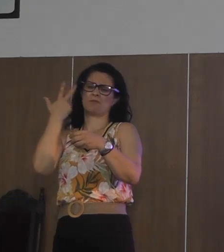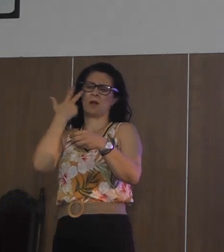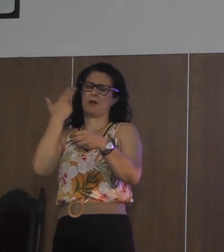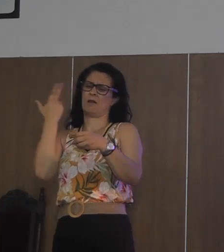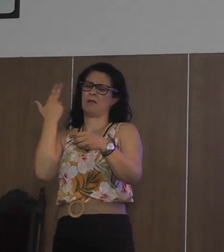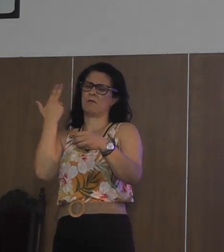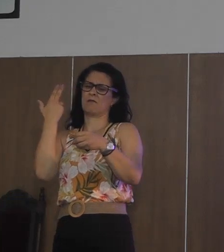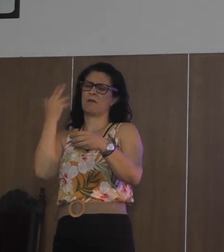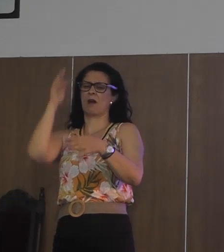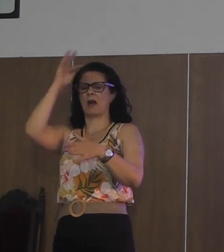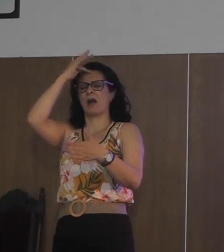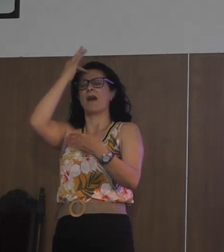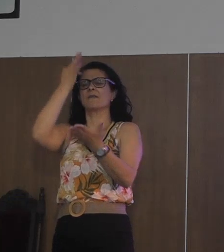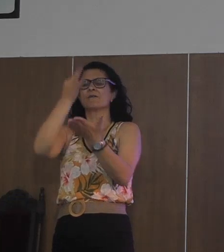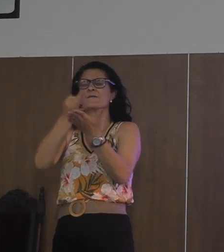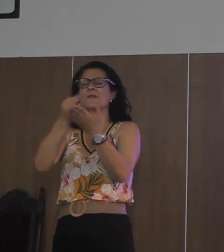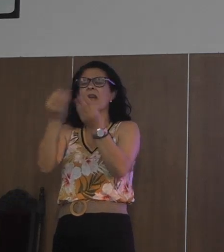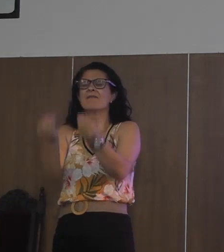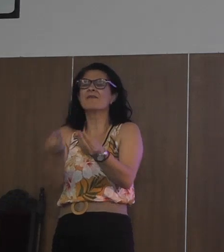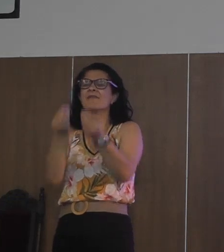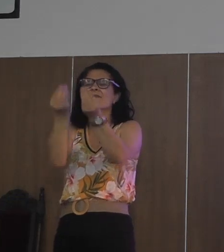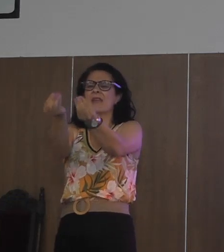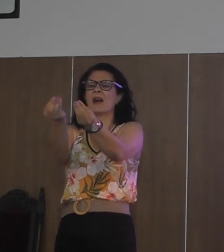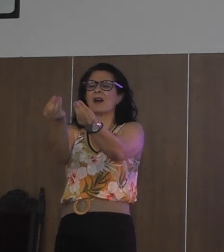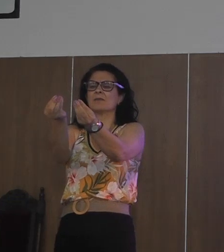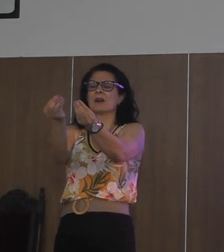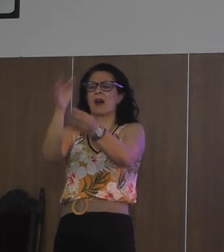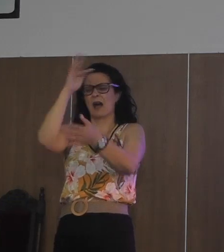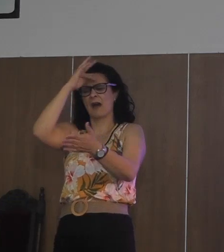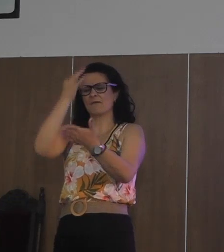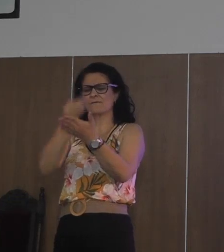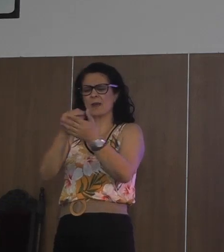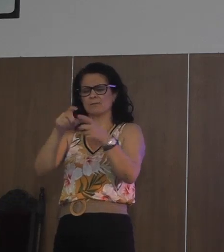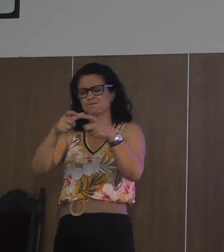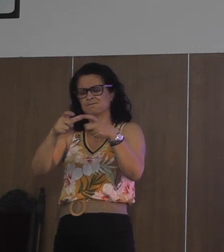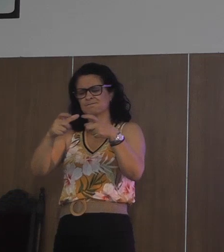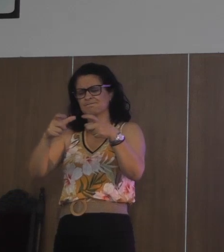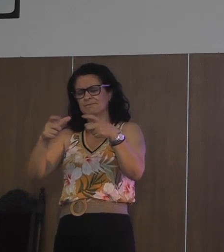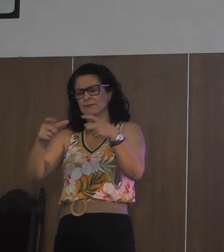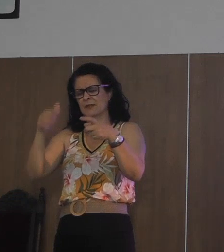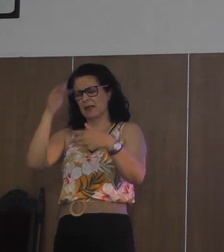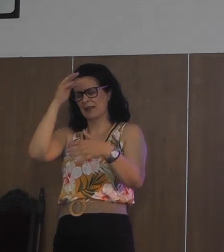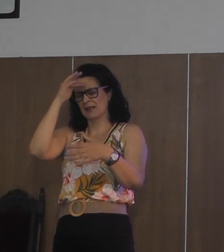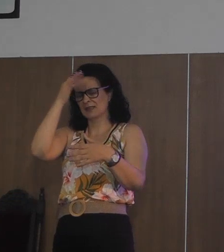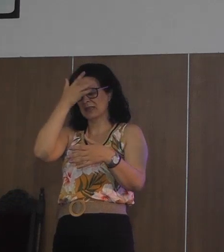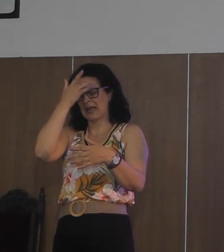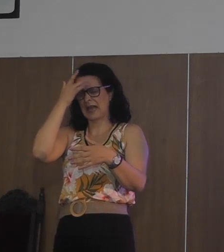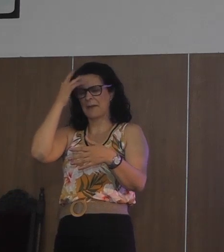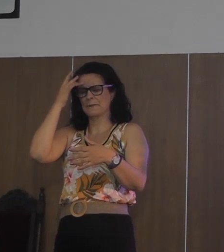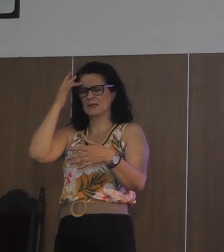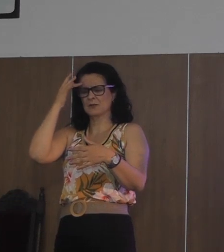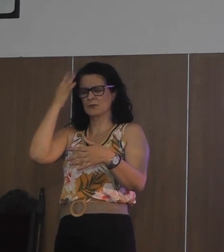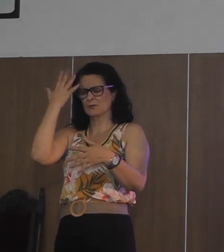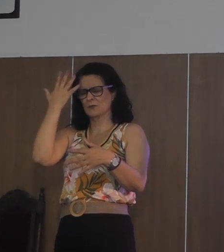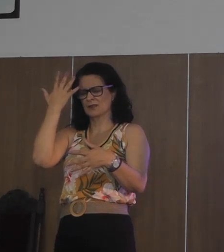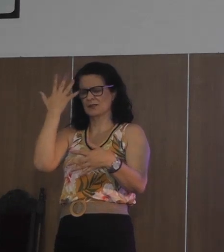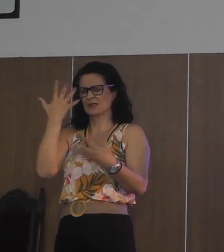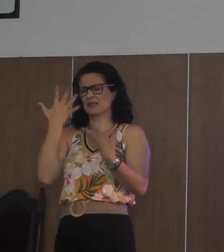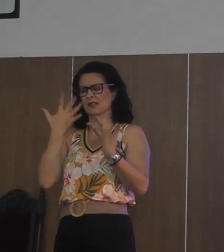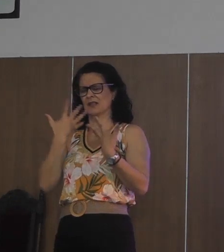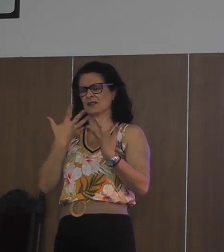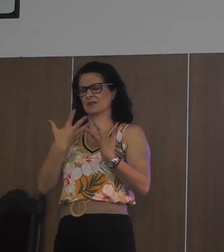Acrescenta fé, Espírito Santo, aquele membro que se encontra agora cabisbaixo, desanimado.